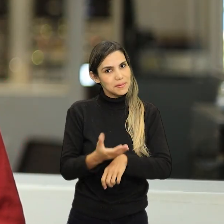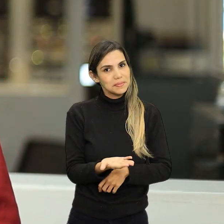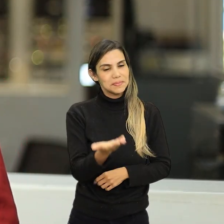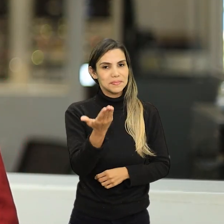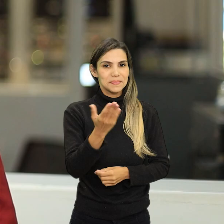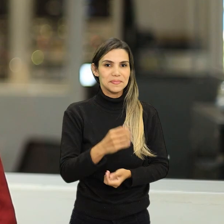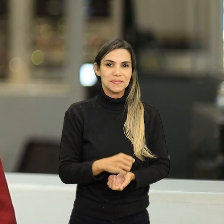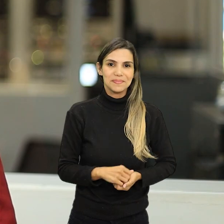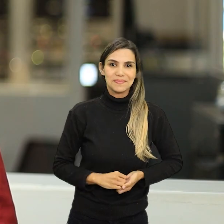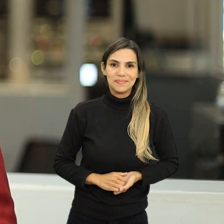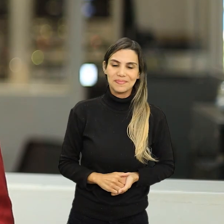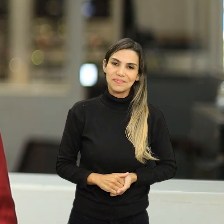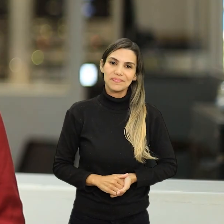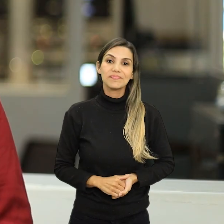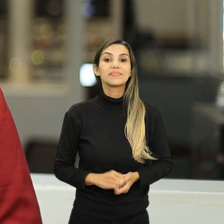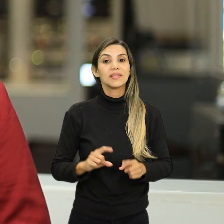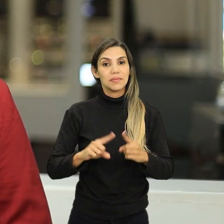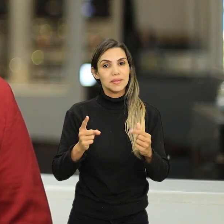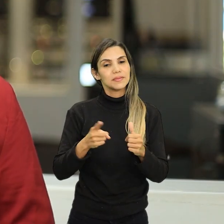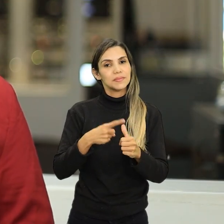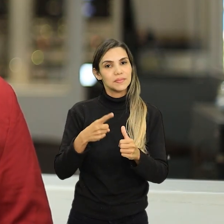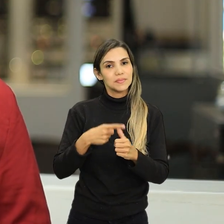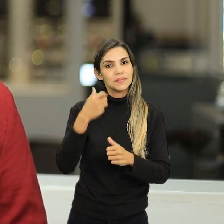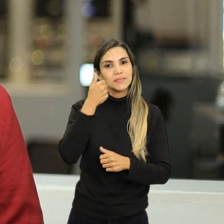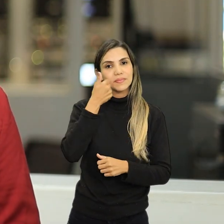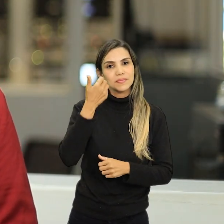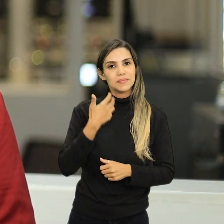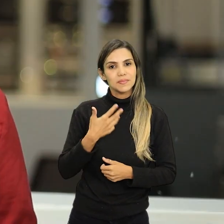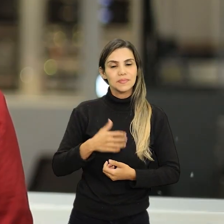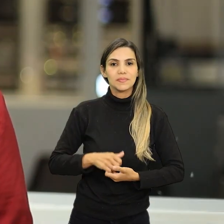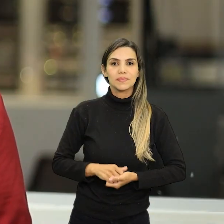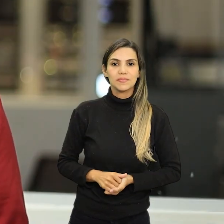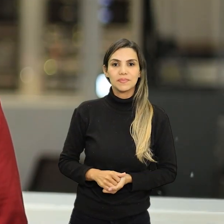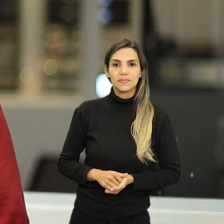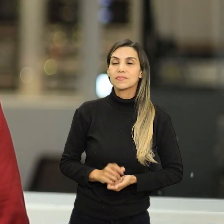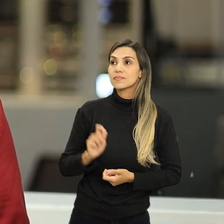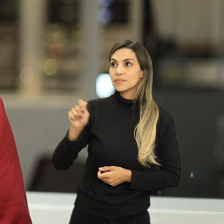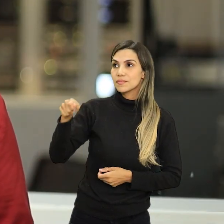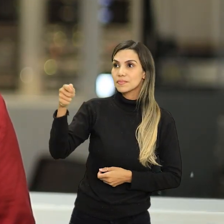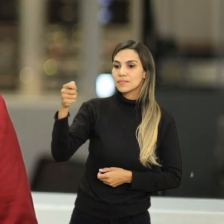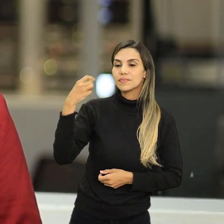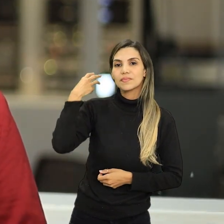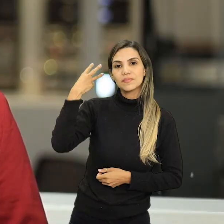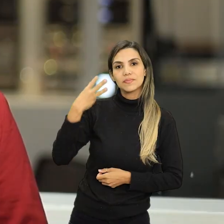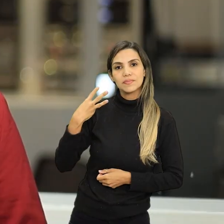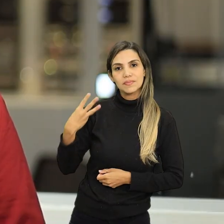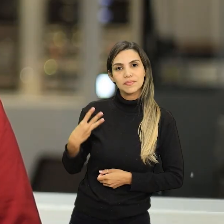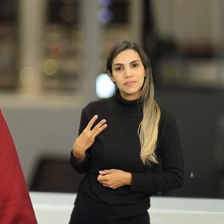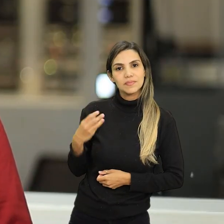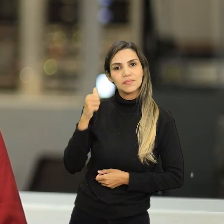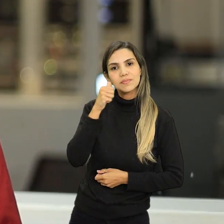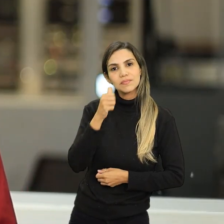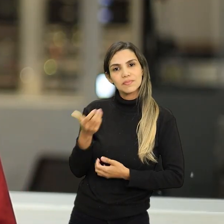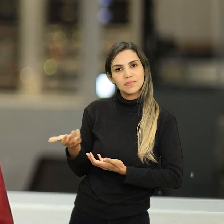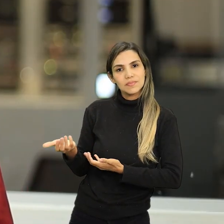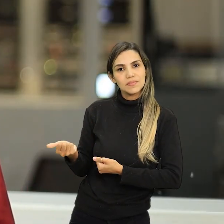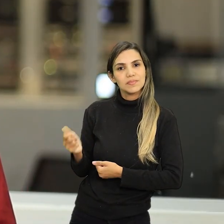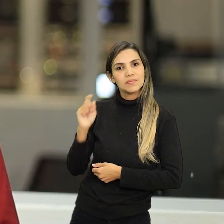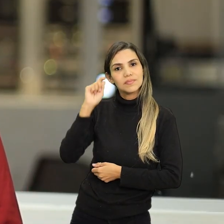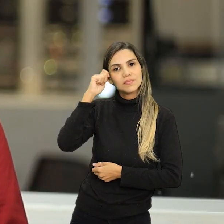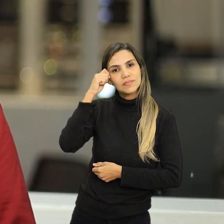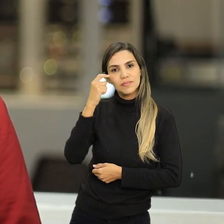eventos imperdíveis. Mas antes eu vou fazer a minha descrição. Meu nome é Valquíria Silva, sou uma jovem mulher negra, de